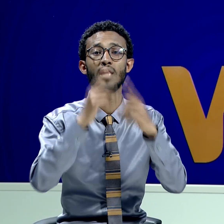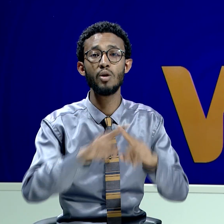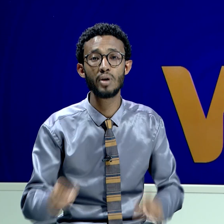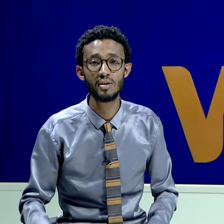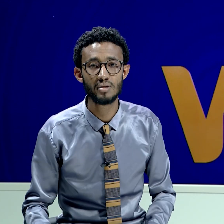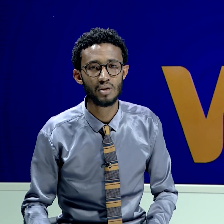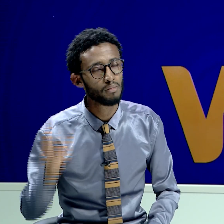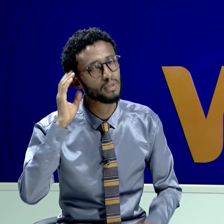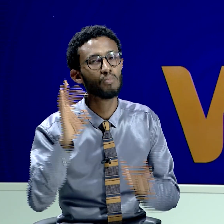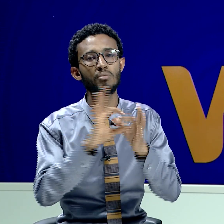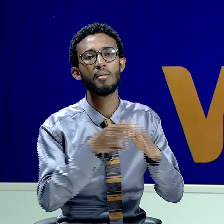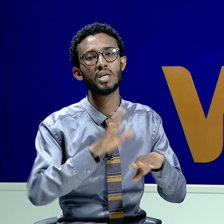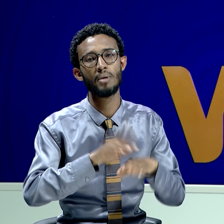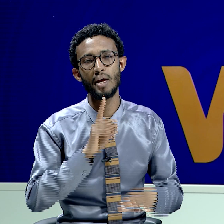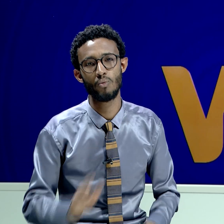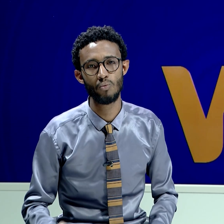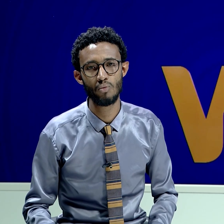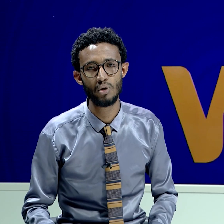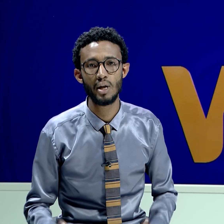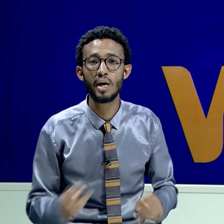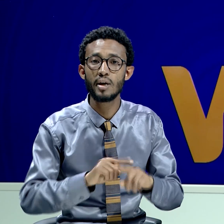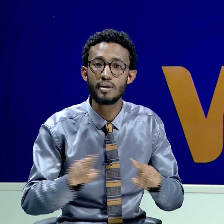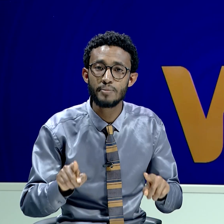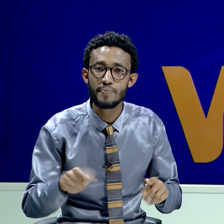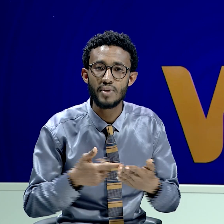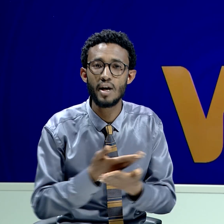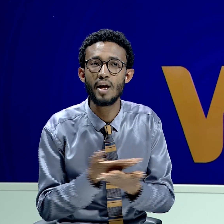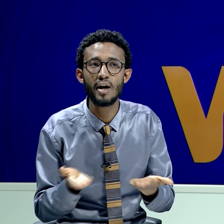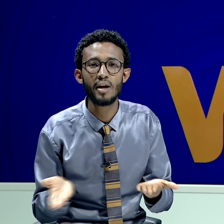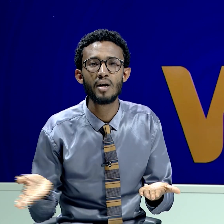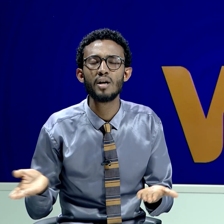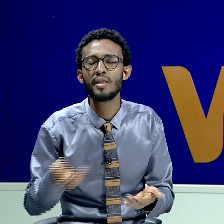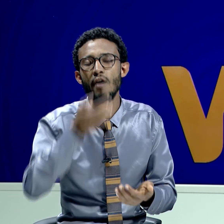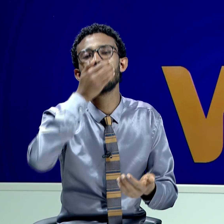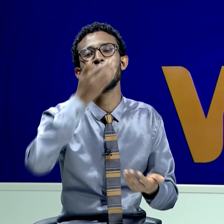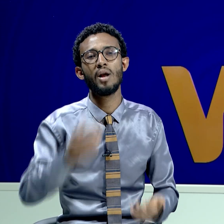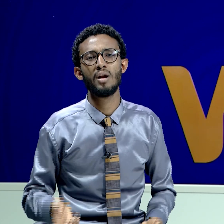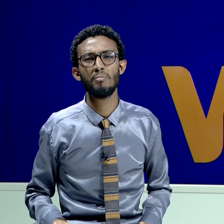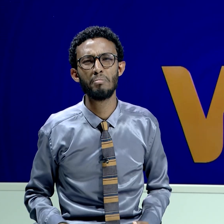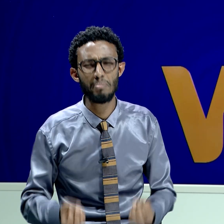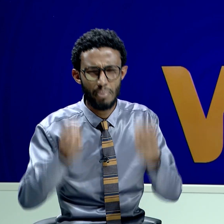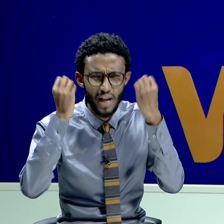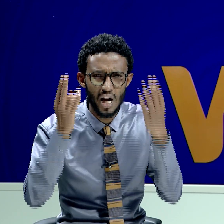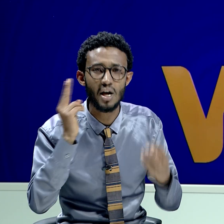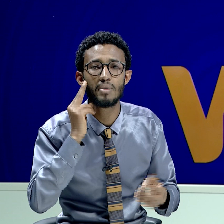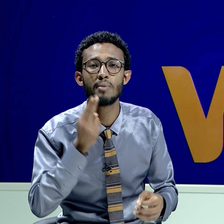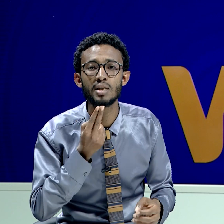የሚታየው ግን ሚሰሙት ማበላሰብ ላይ ነው ነገር ግን ይሄ ነገር ተፈኗል በርካታ